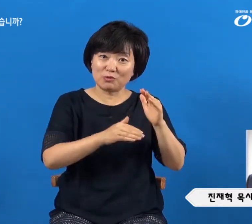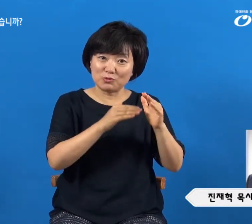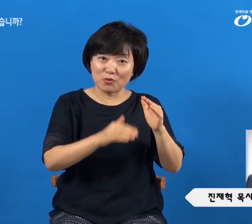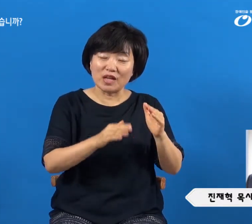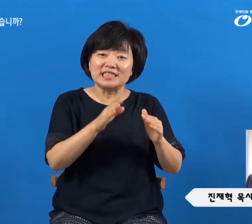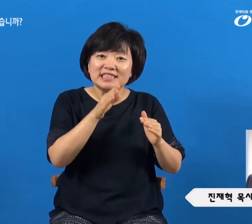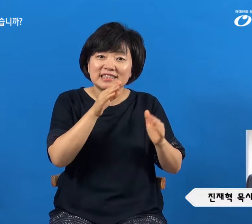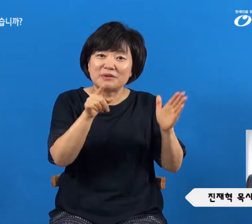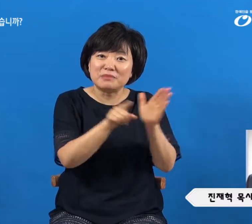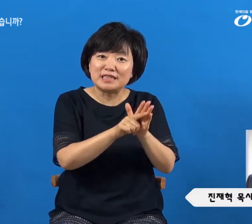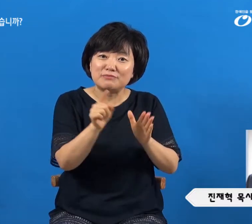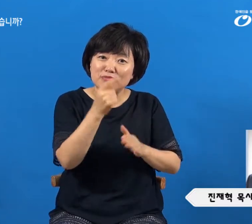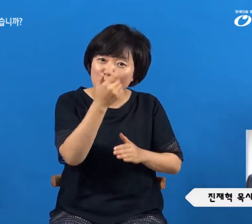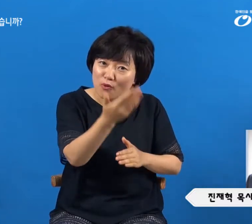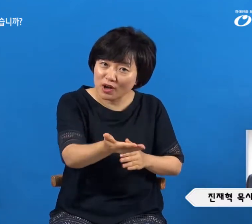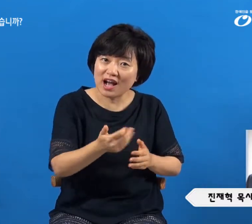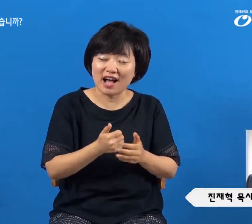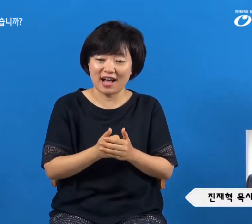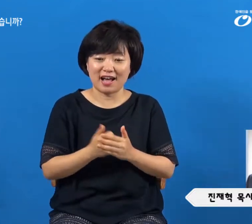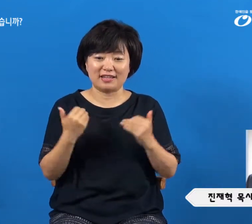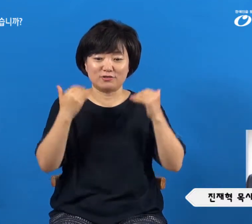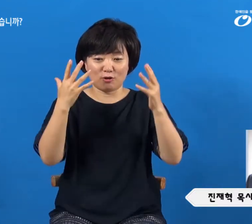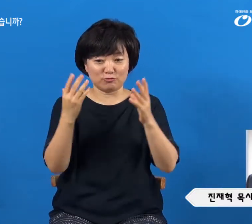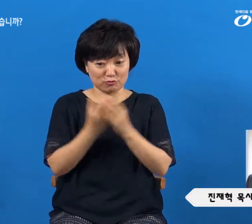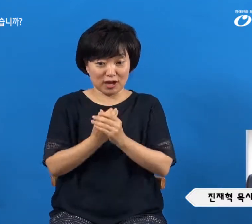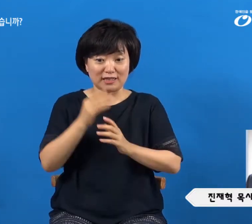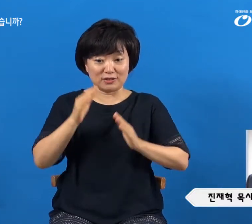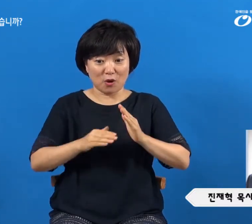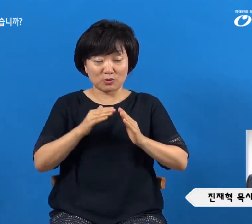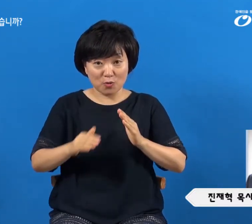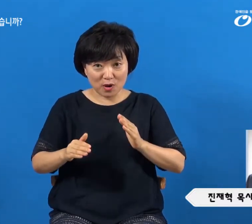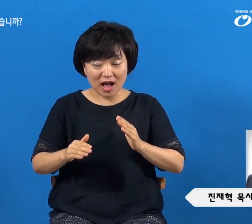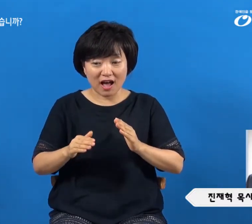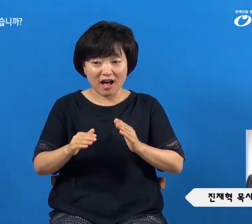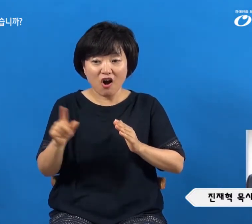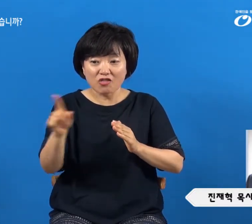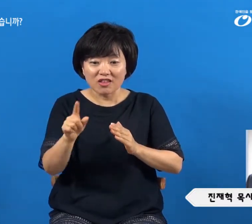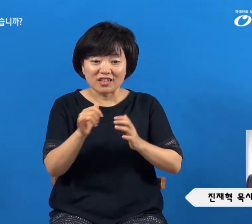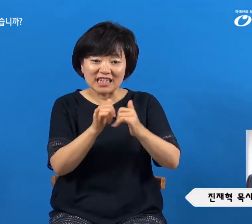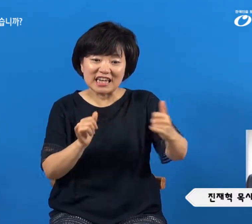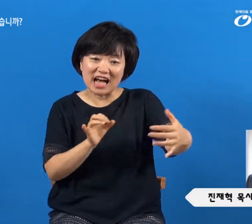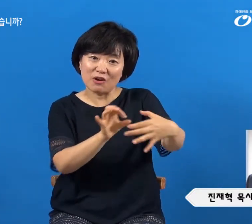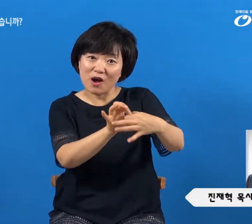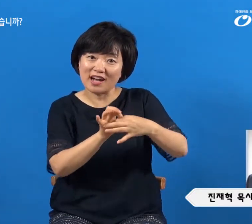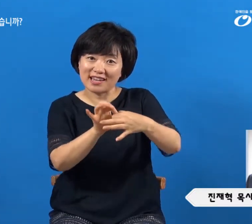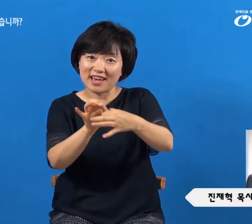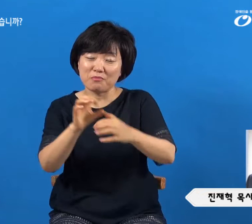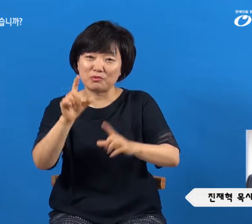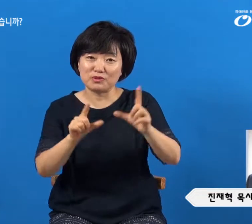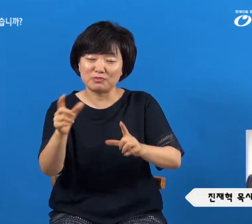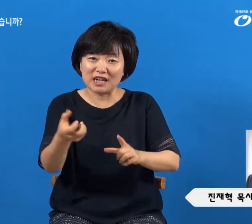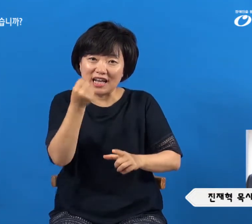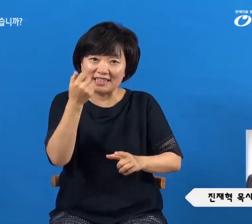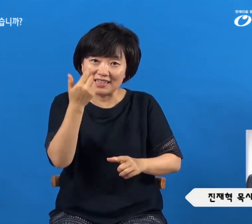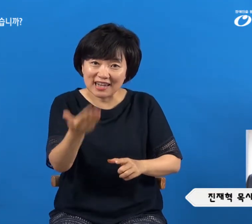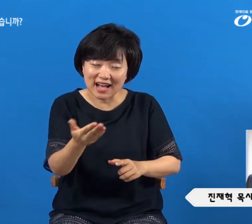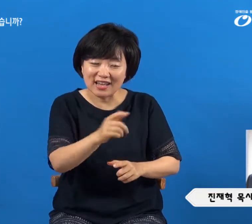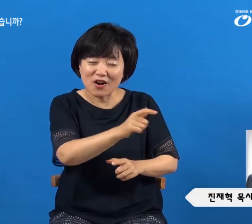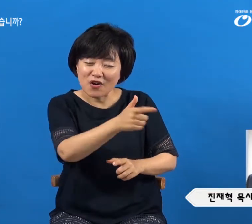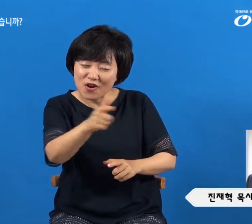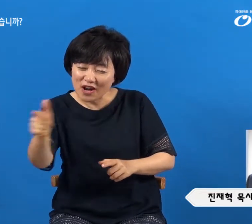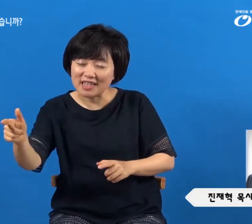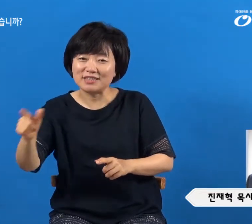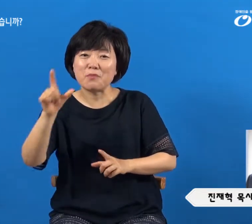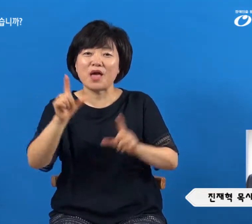과연 무엇인가, 성숙한 성도가 어떤 인간관계의 모습을 가질까, 여러 모양의